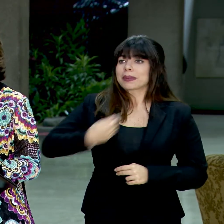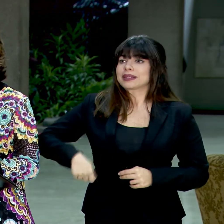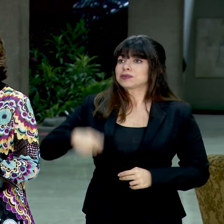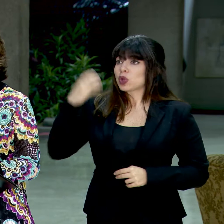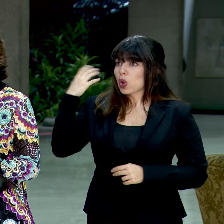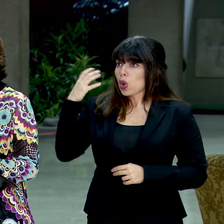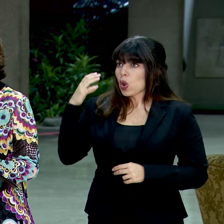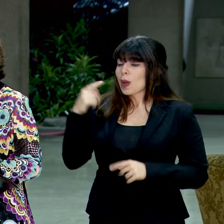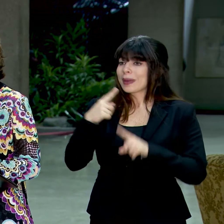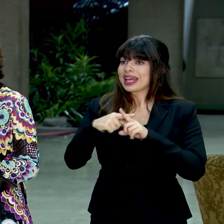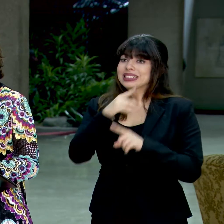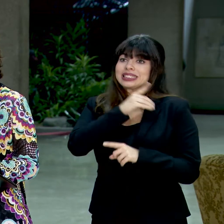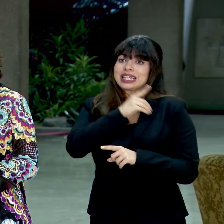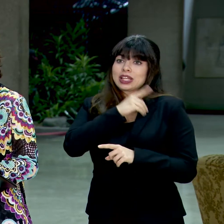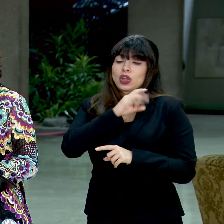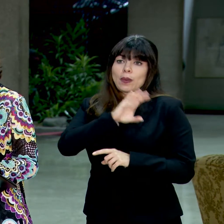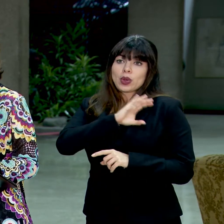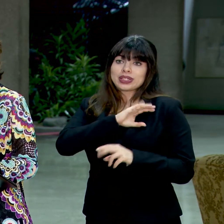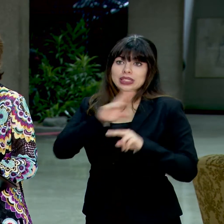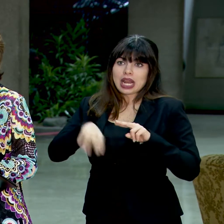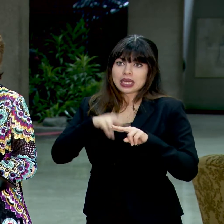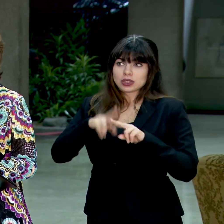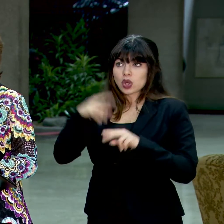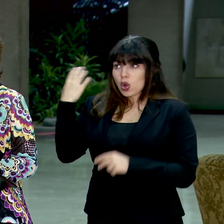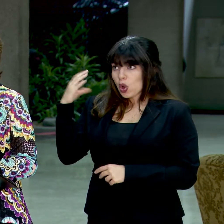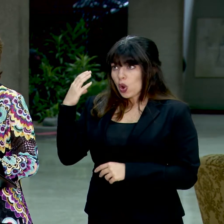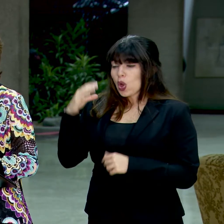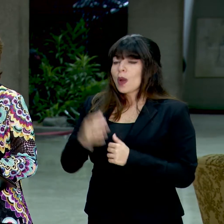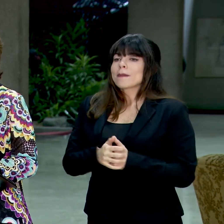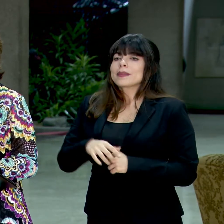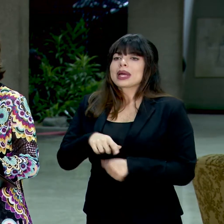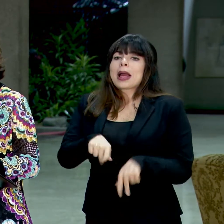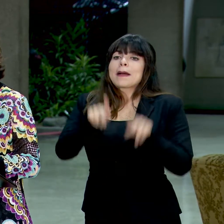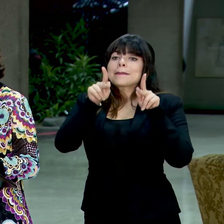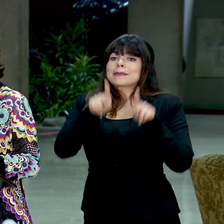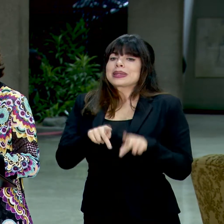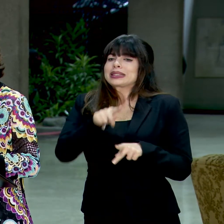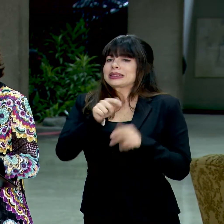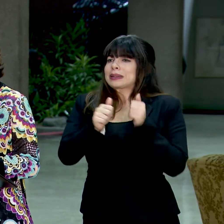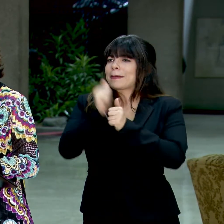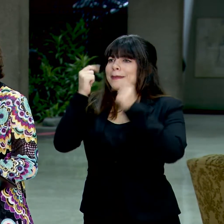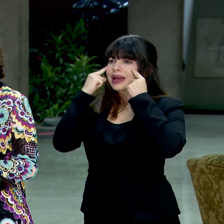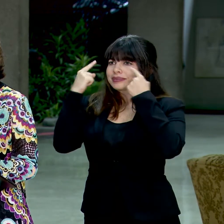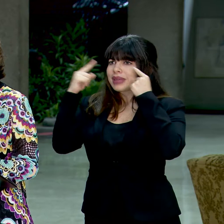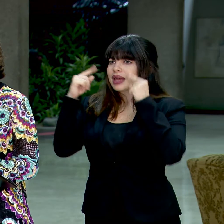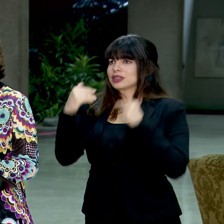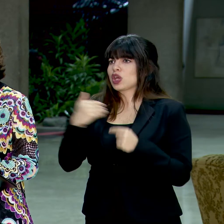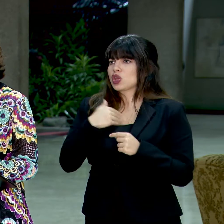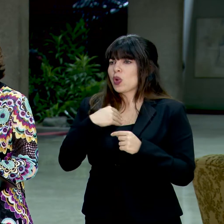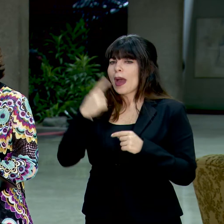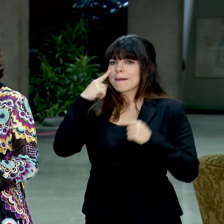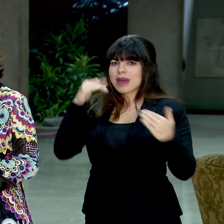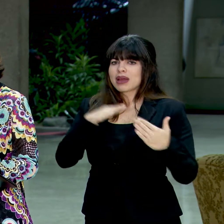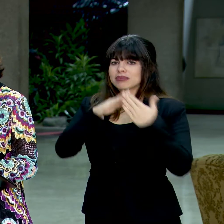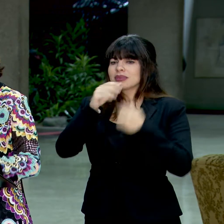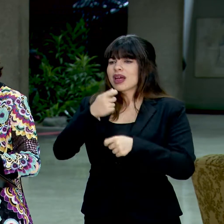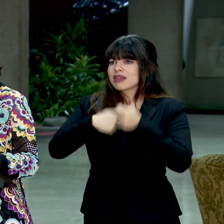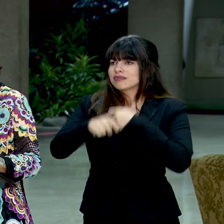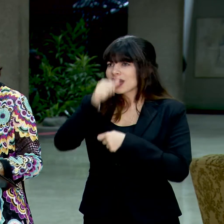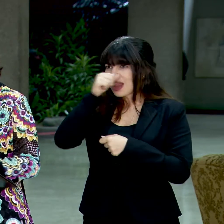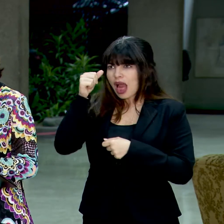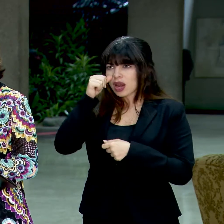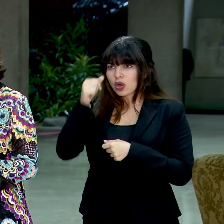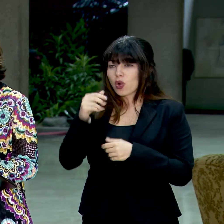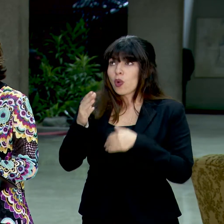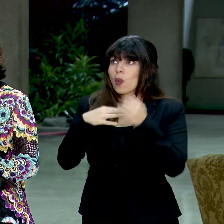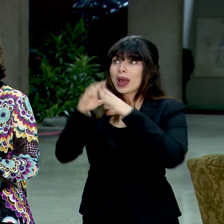Colombia, exdirector de la Policía Nacional de Colombia, la persona que más éxito ha tenido en el combate al narcotráfico en algún